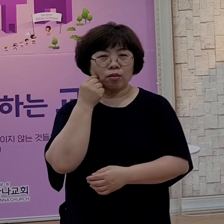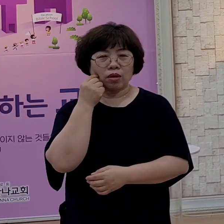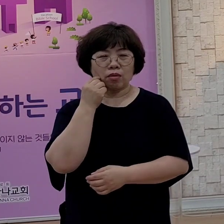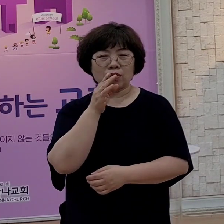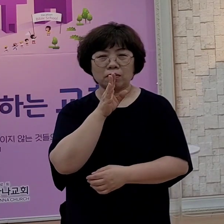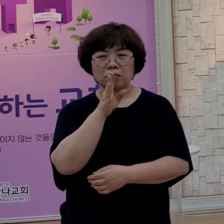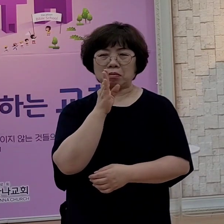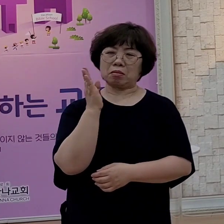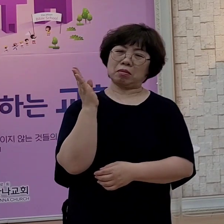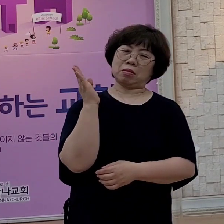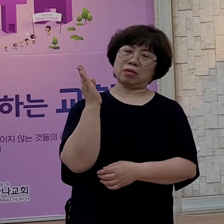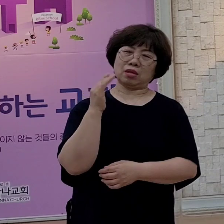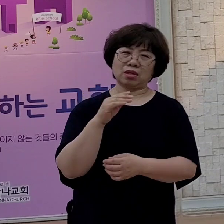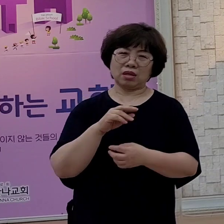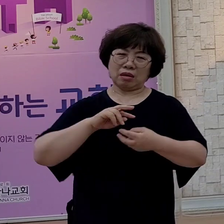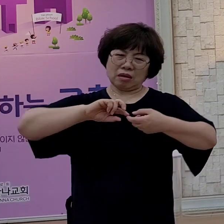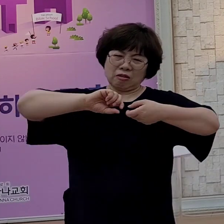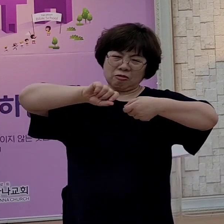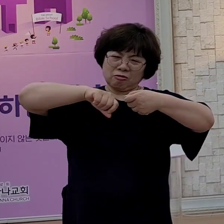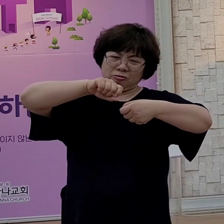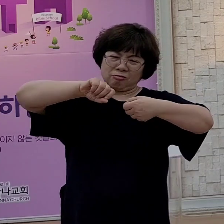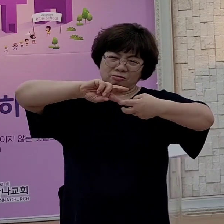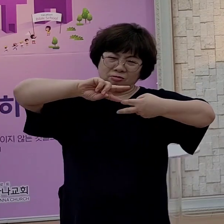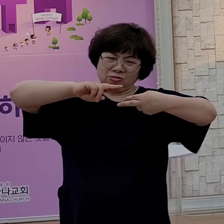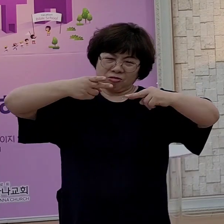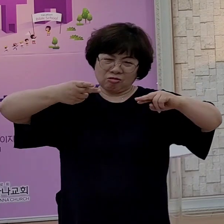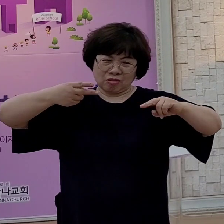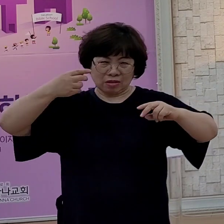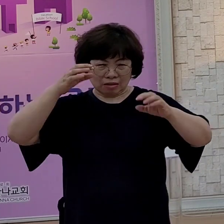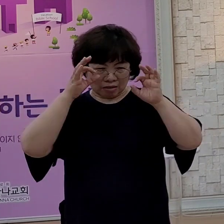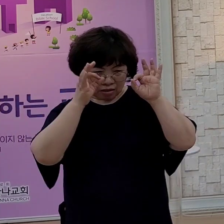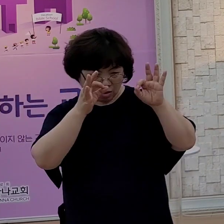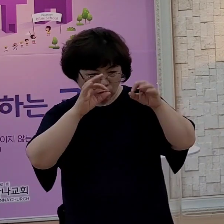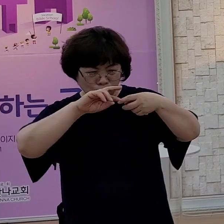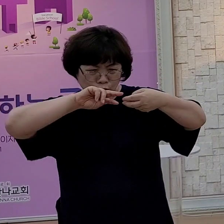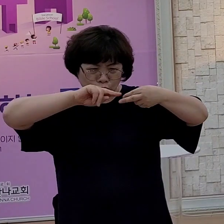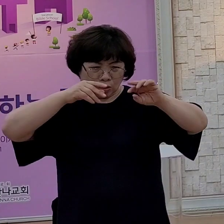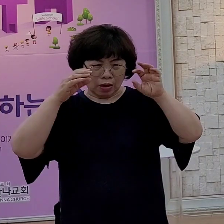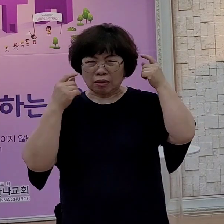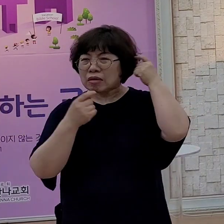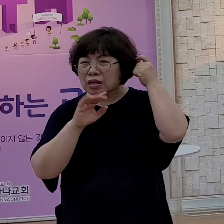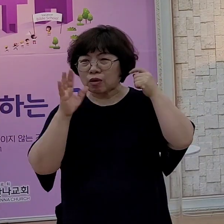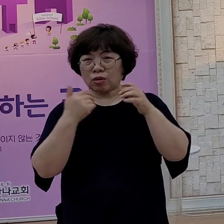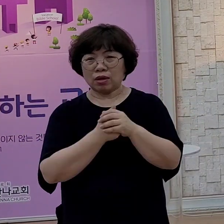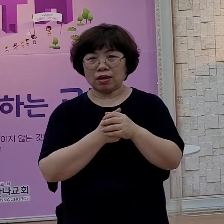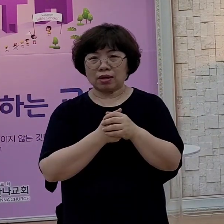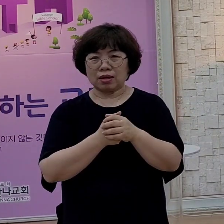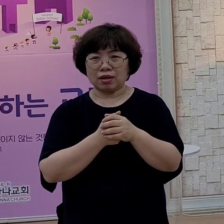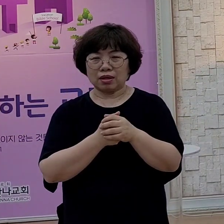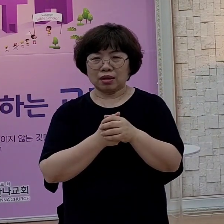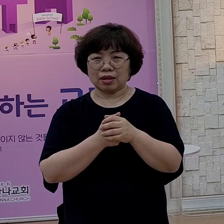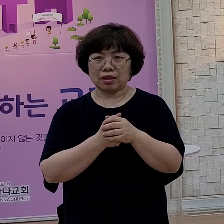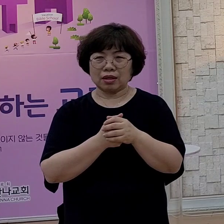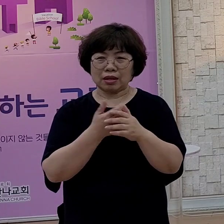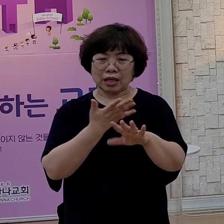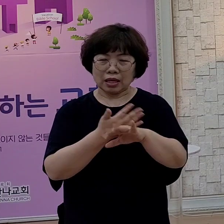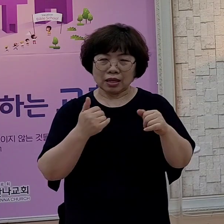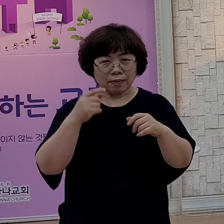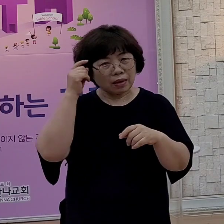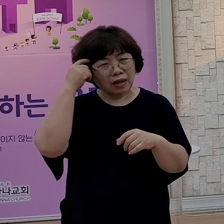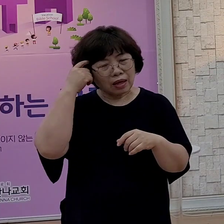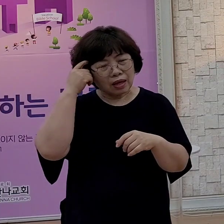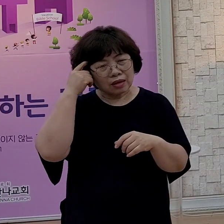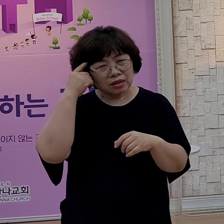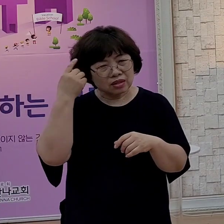그래서 항상 뭔가를 꼬아서 봐요. 그냥 말 그대로 받지 않고 또 그 뭐 하려고 하는지 자꾸 꼬아서 보려고